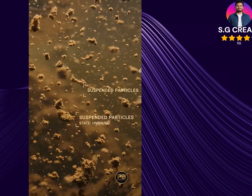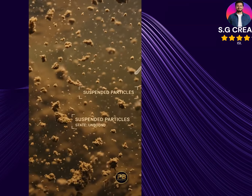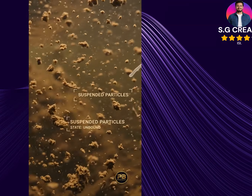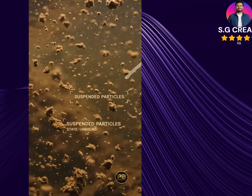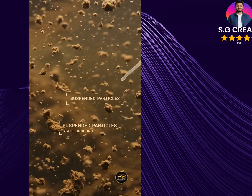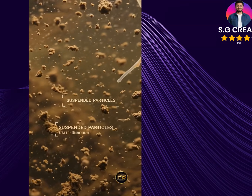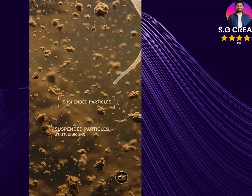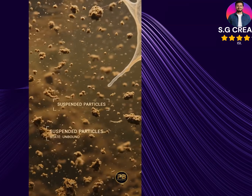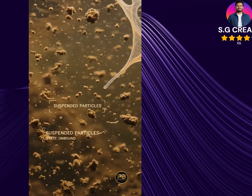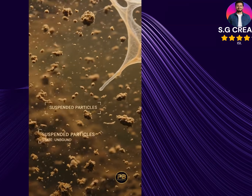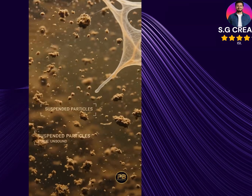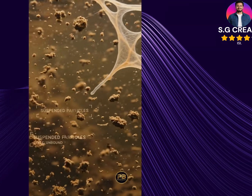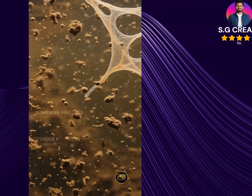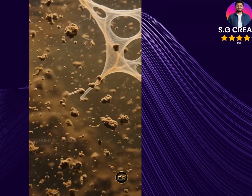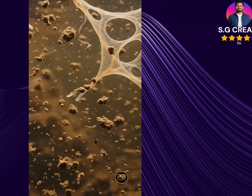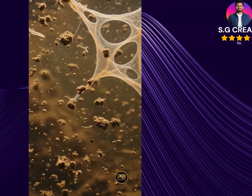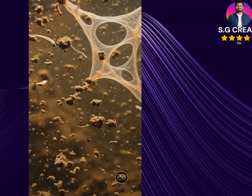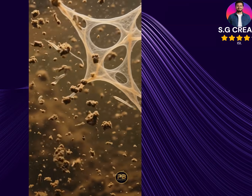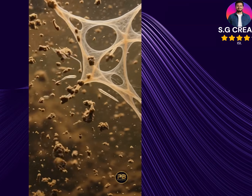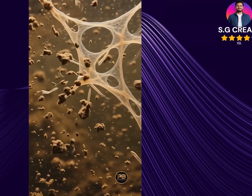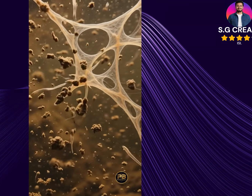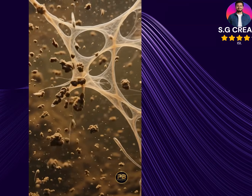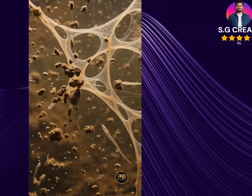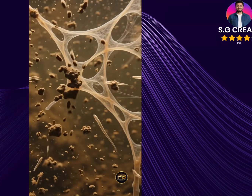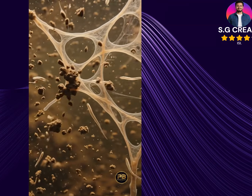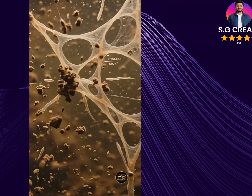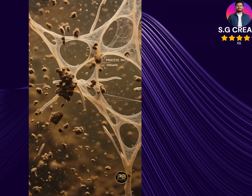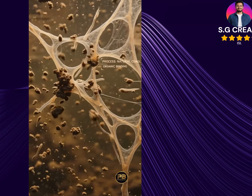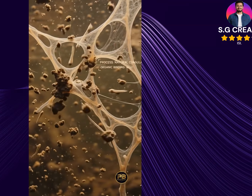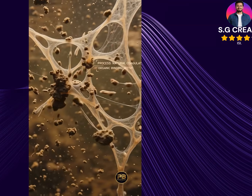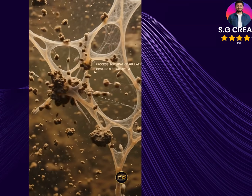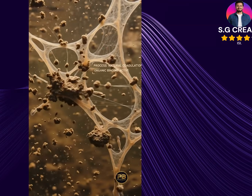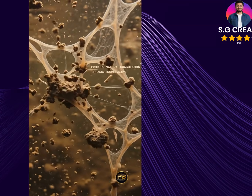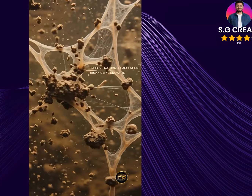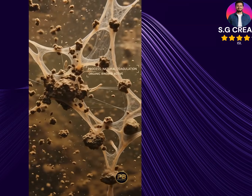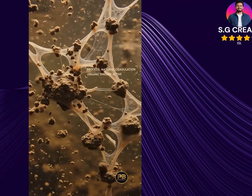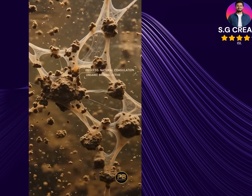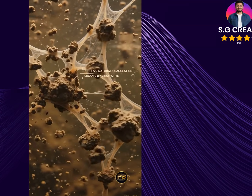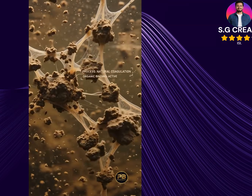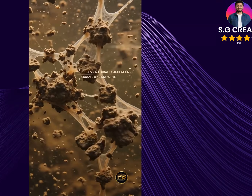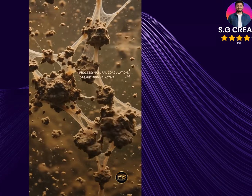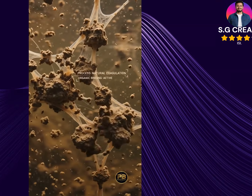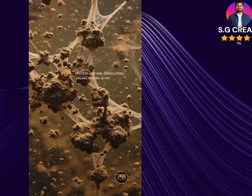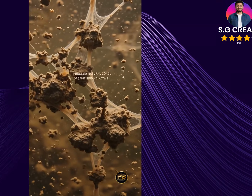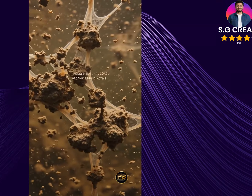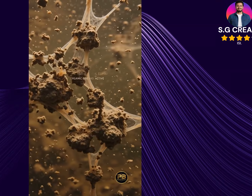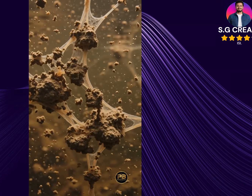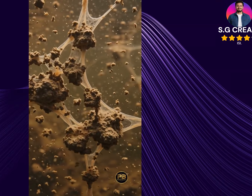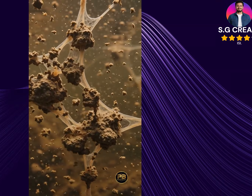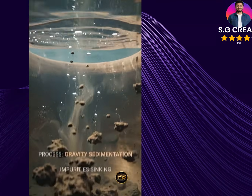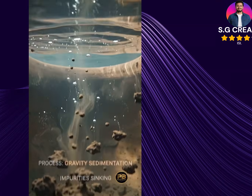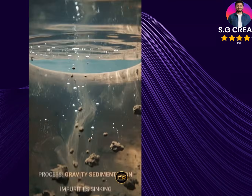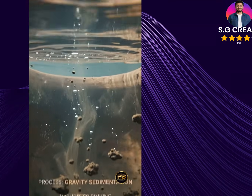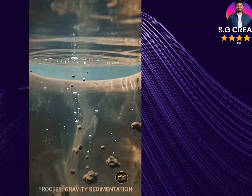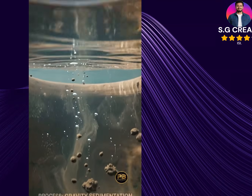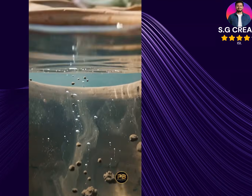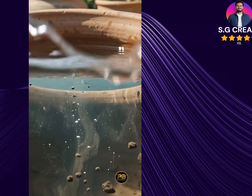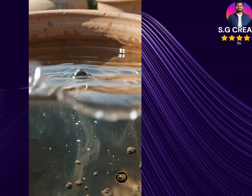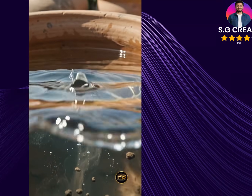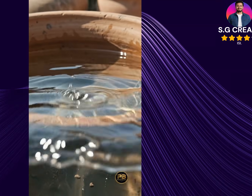मिट्टी के कणों को आपस में चिपकने में मदद करते थे। कुछ ही देर में ये कण बड़े और भारी होकर नीचे बैठ जाते थे, जिससे ऊपर का पानी पहले से